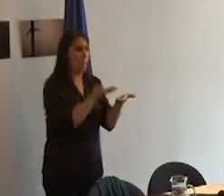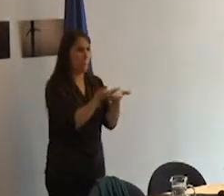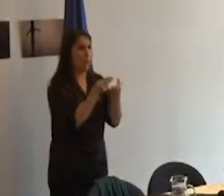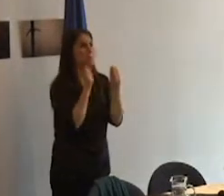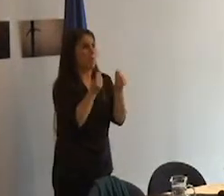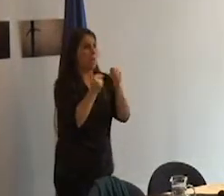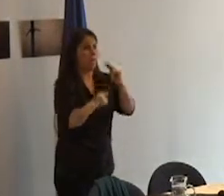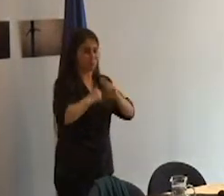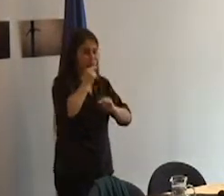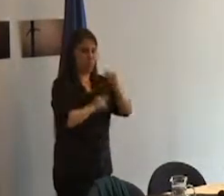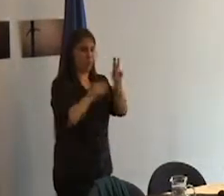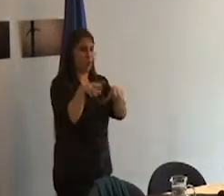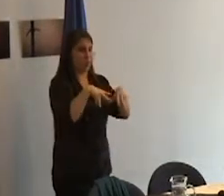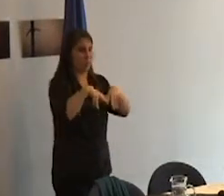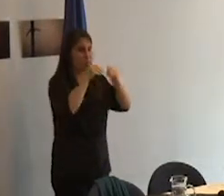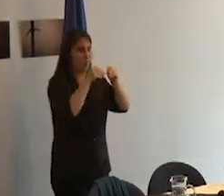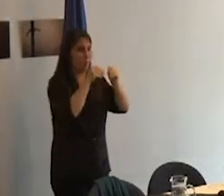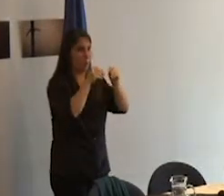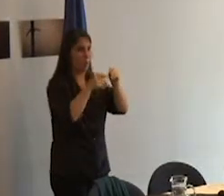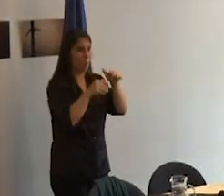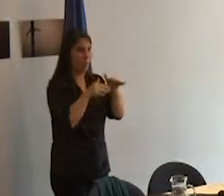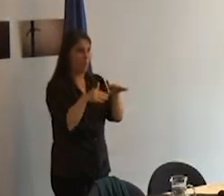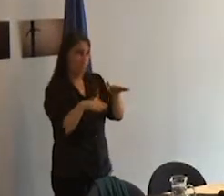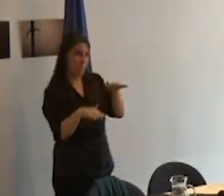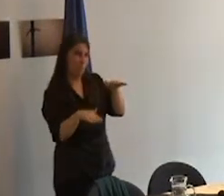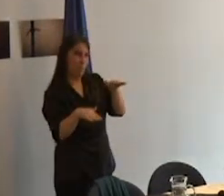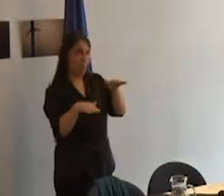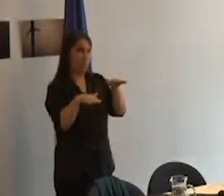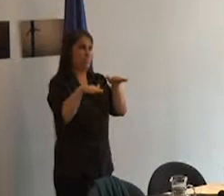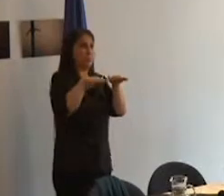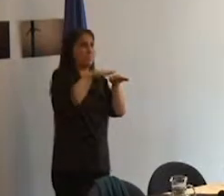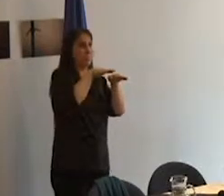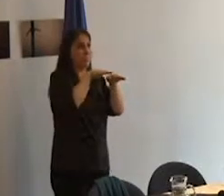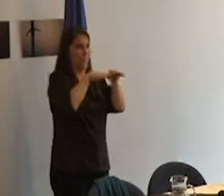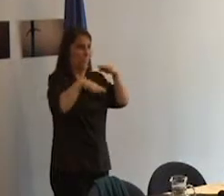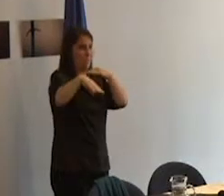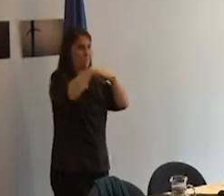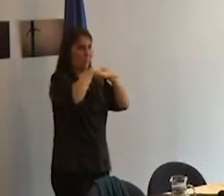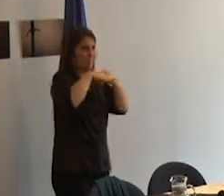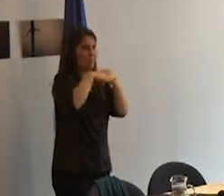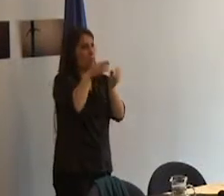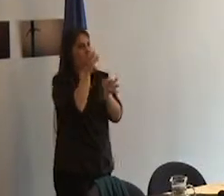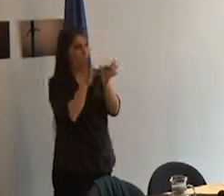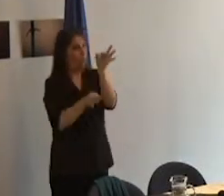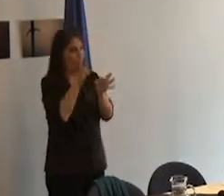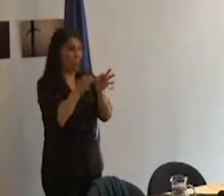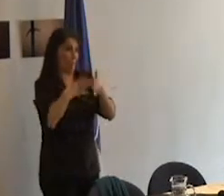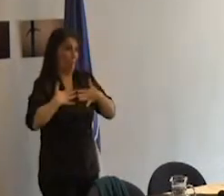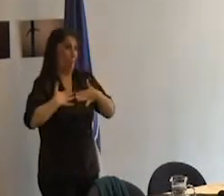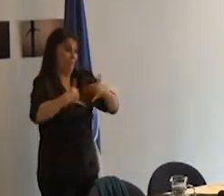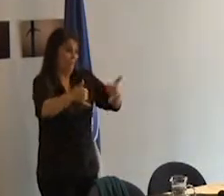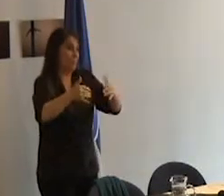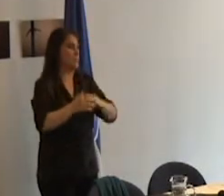una sociedad cada vez más equitativa, cada vez más justa y cada vez más feliz.